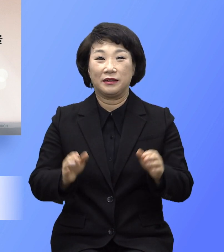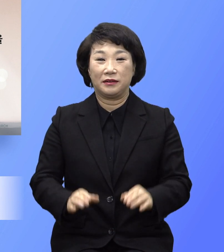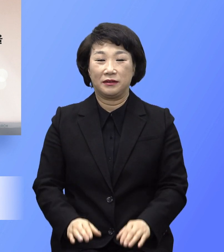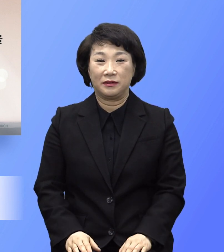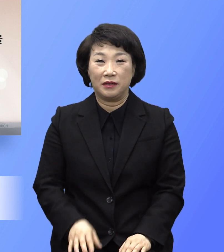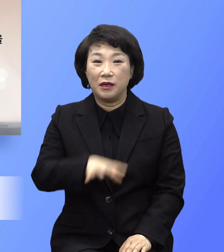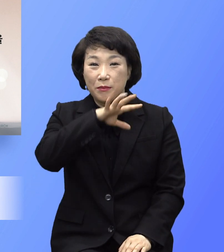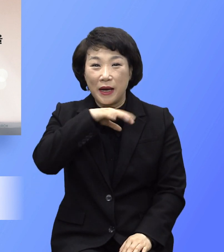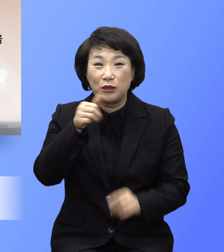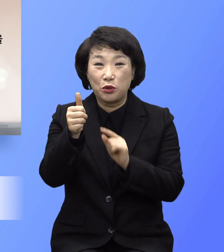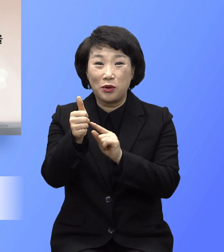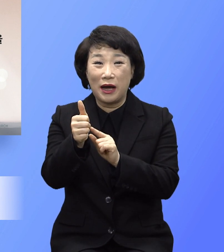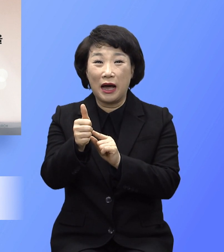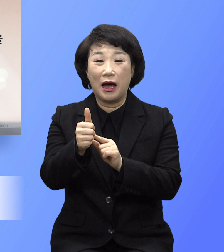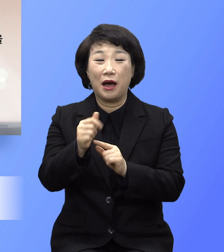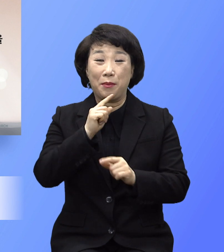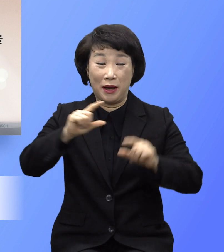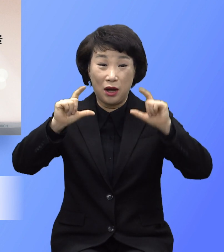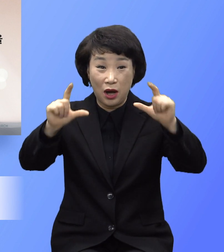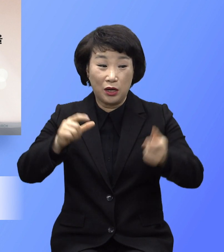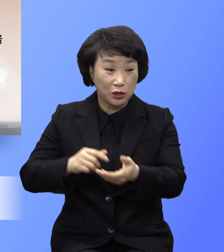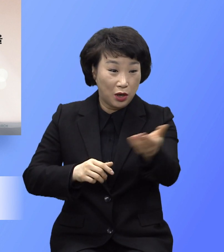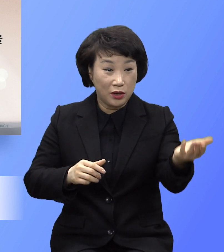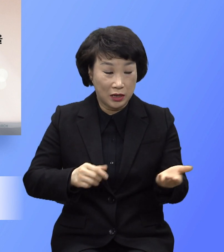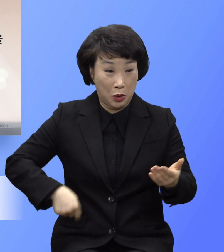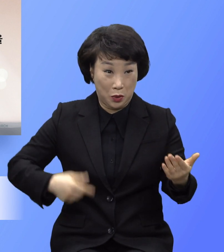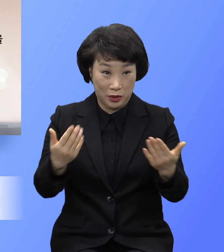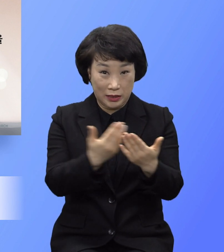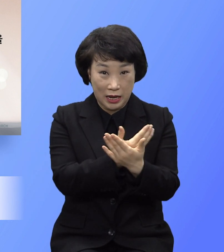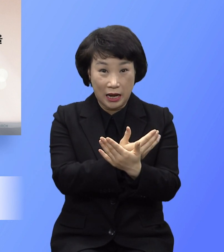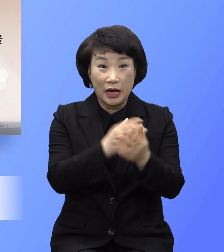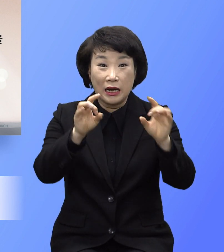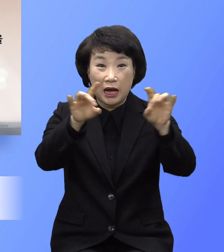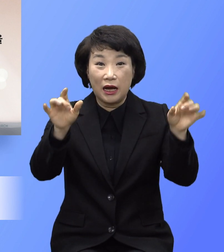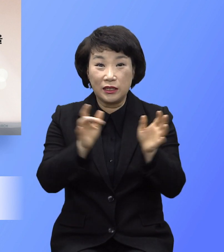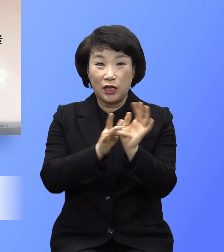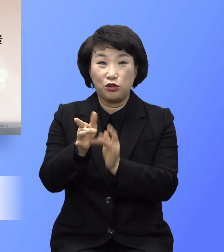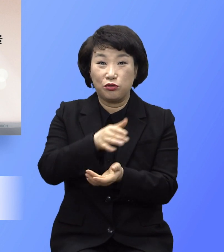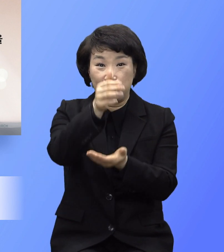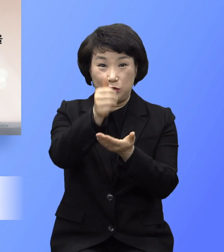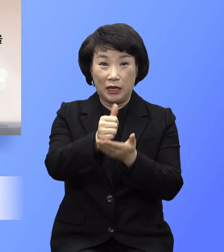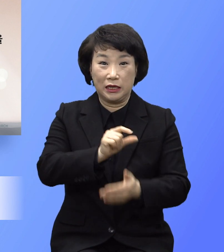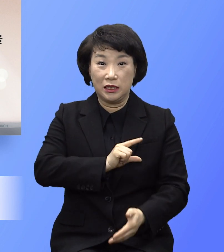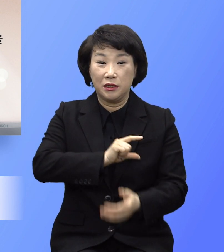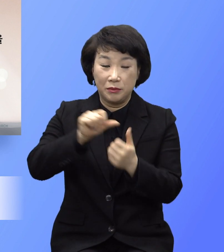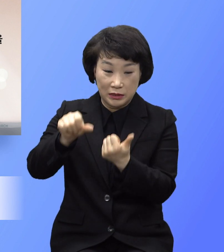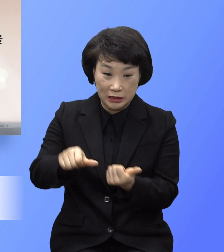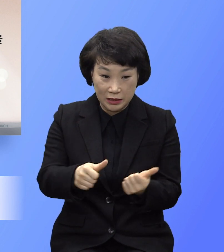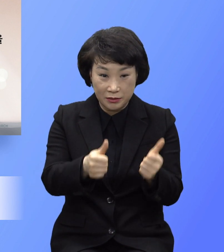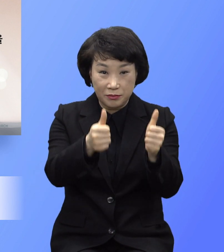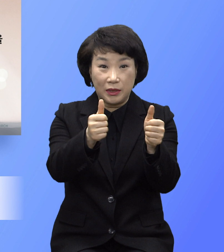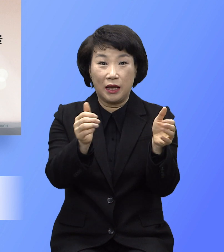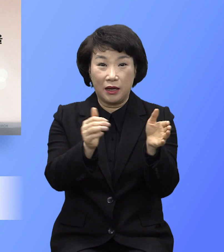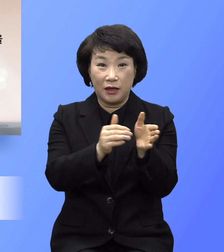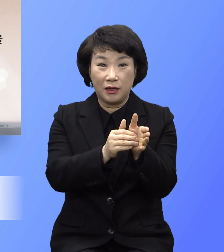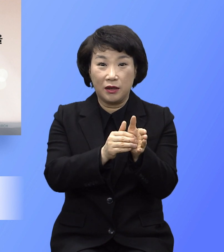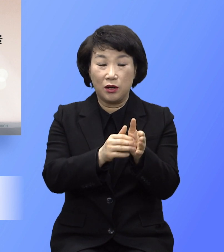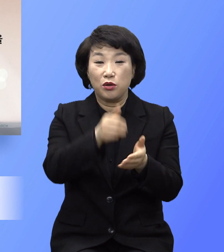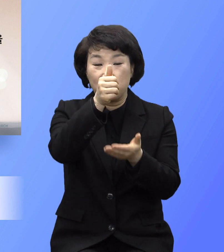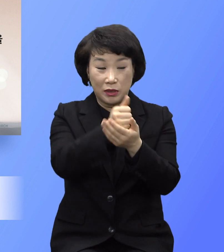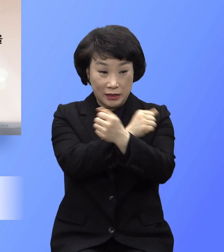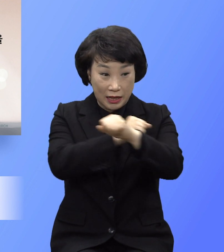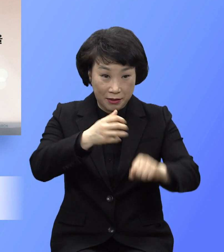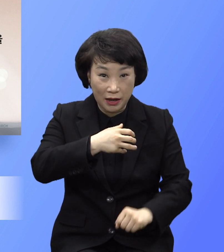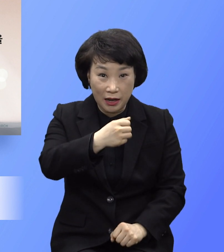시작. 베드로가 가로되 너희가 회개하여 각각 예수 그리스도의 이름으로 침례를 받고